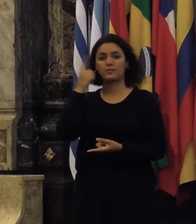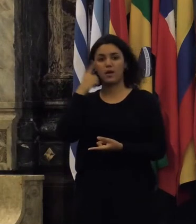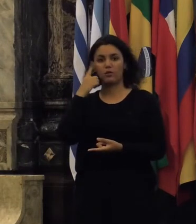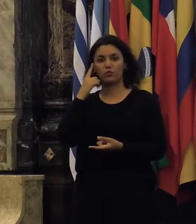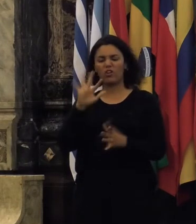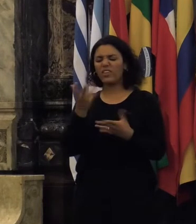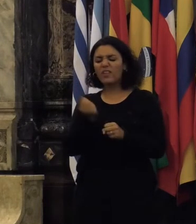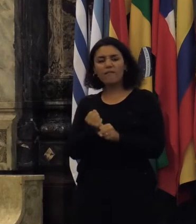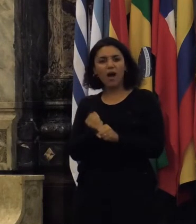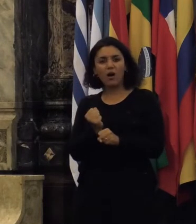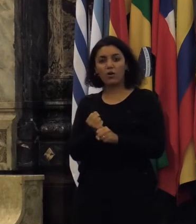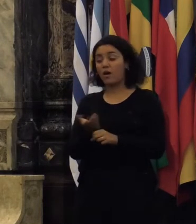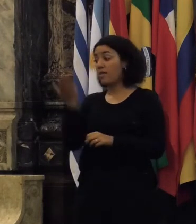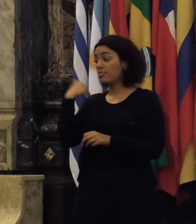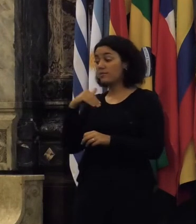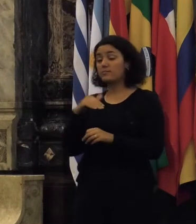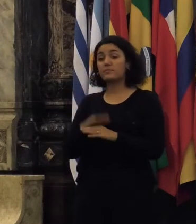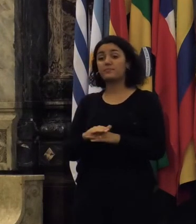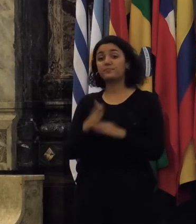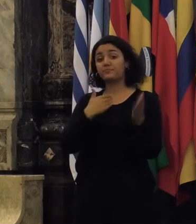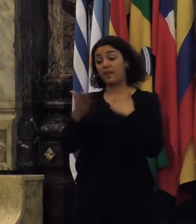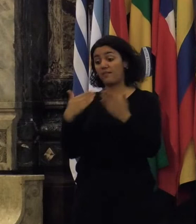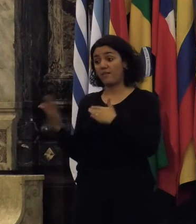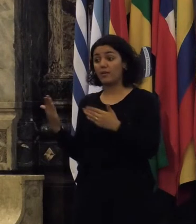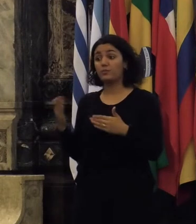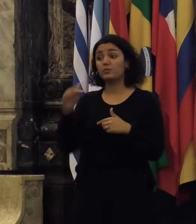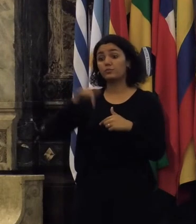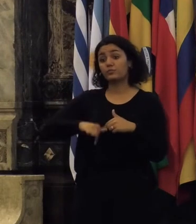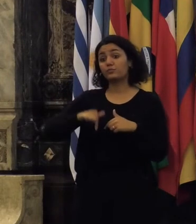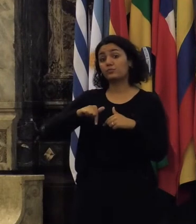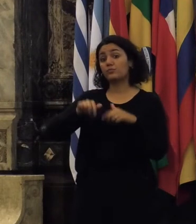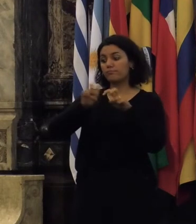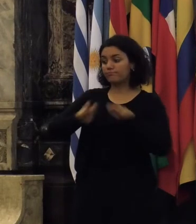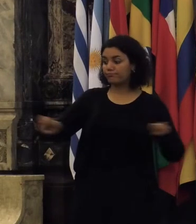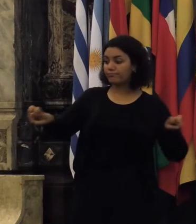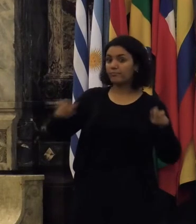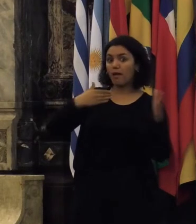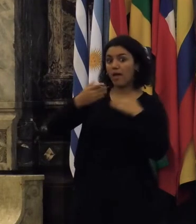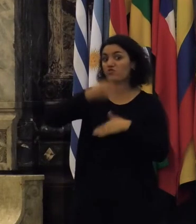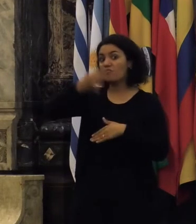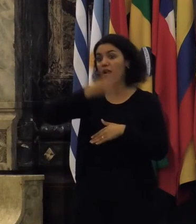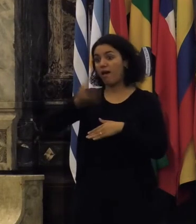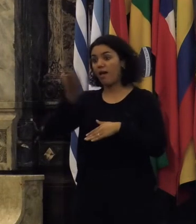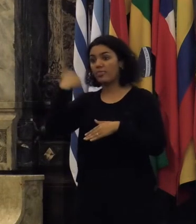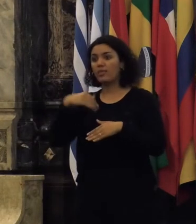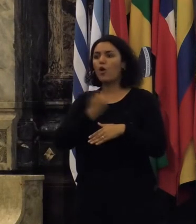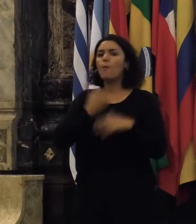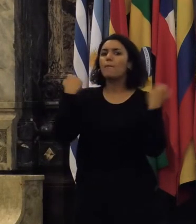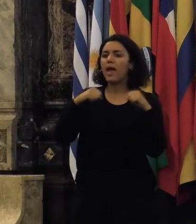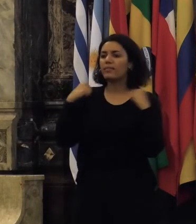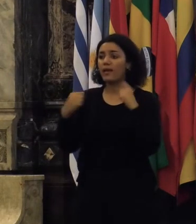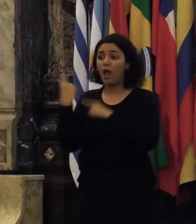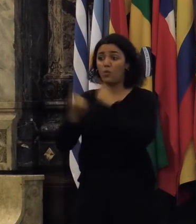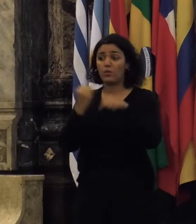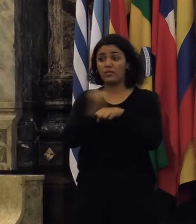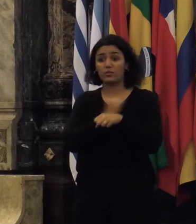implicación, ¿no? Hoy estábamos hablando, se estaba conversando este tema en la mesa que puso Magdalena sobre ciertas prácticas en instituciones